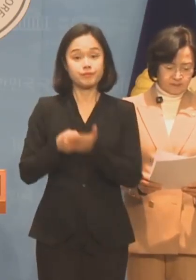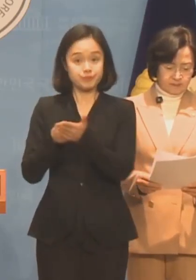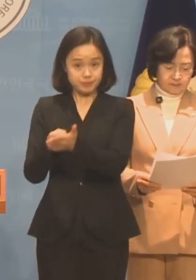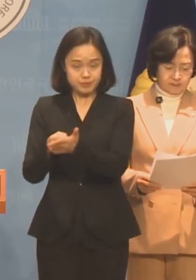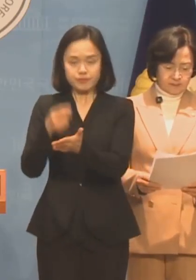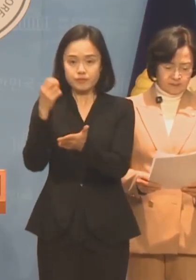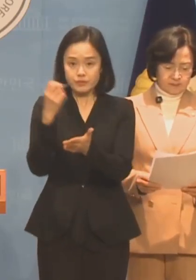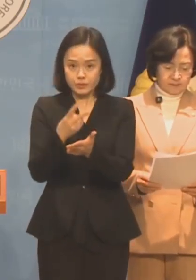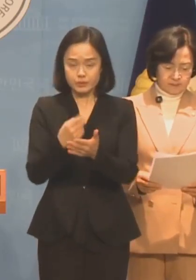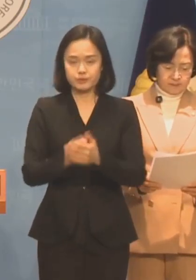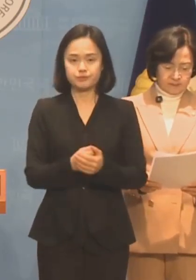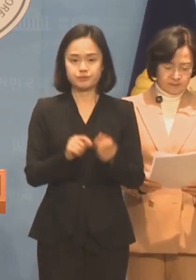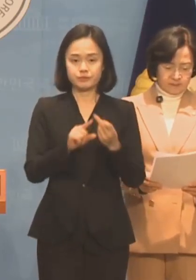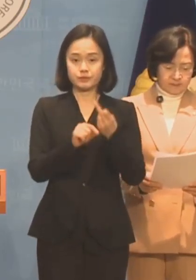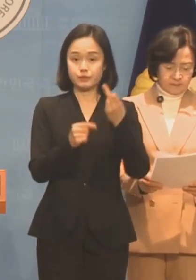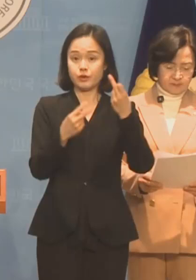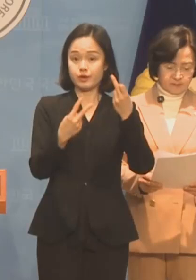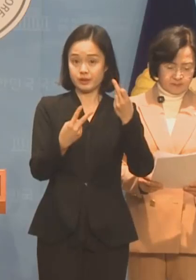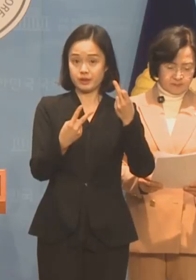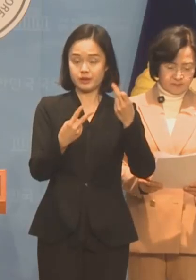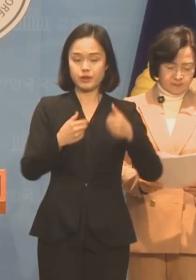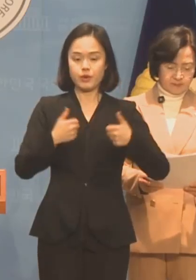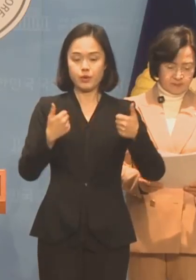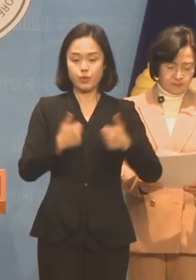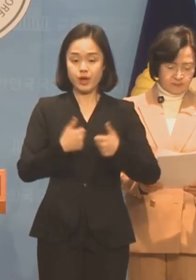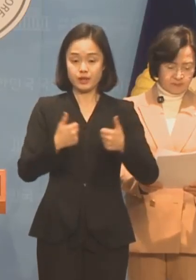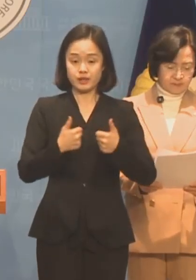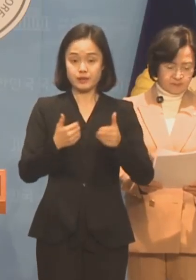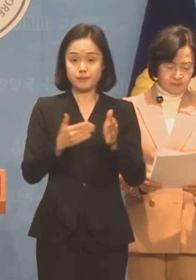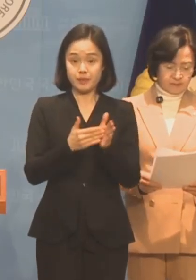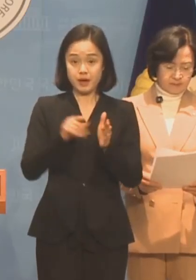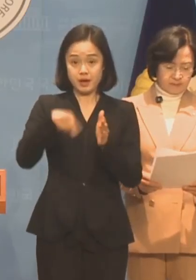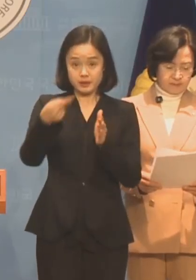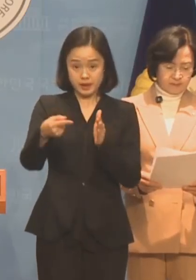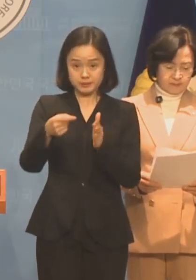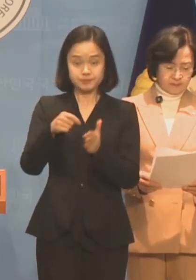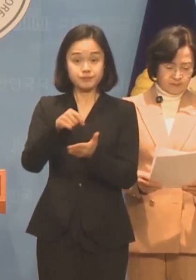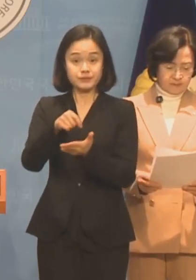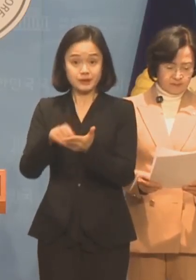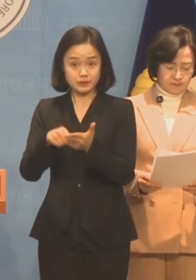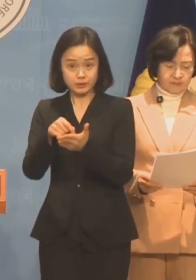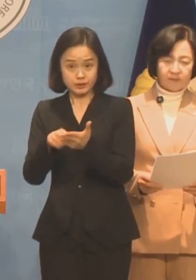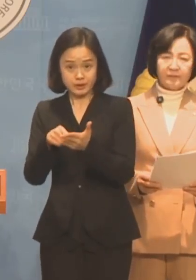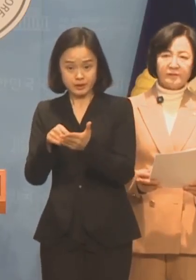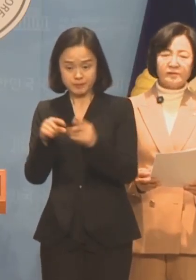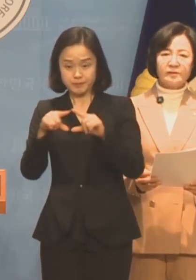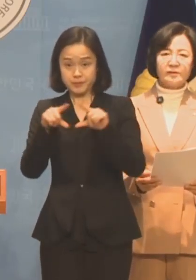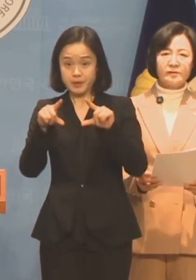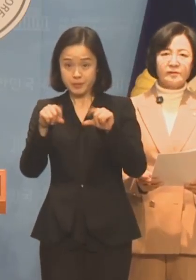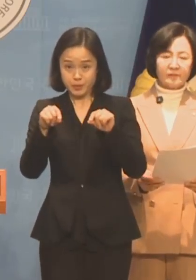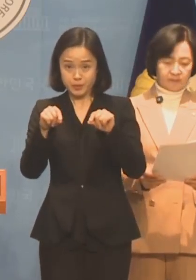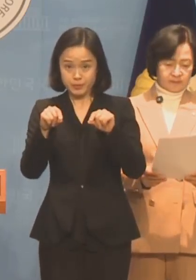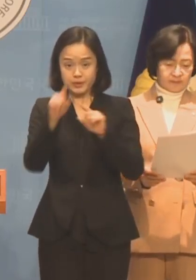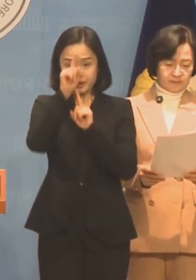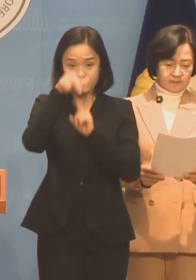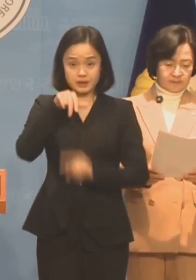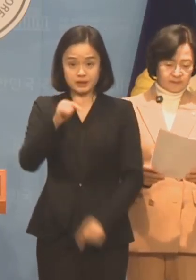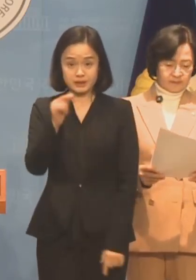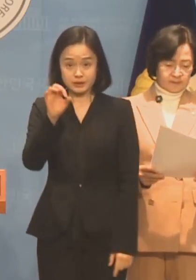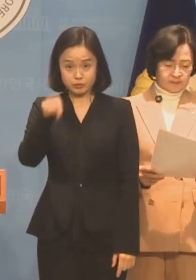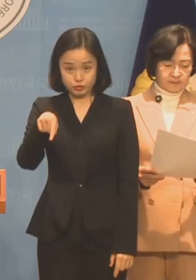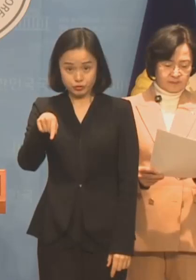회의 직후 작성된 이진우 휴대폰 메모에 등장하는